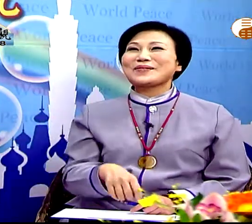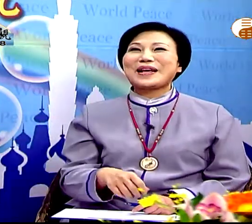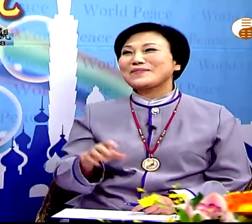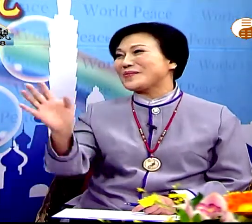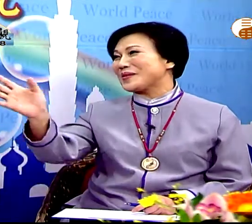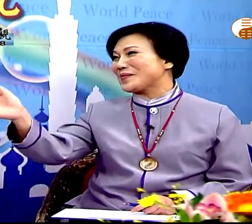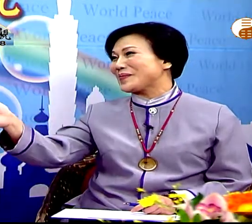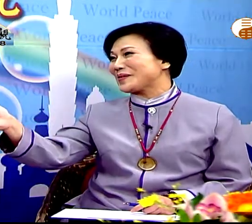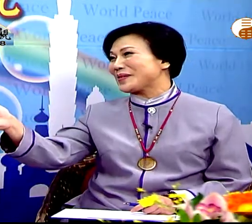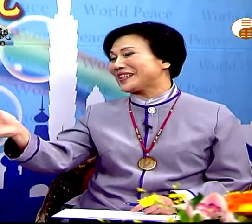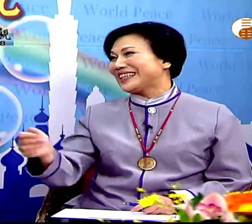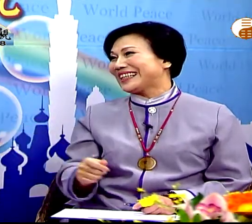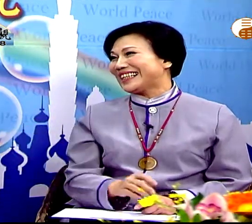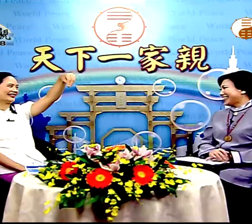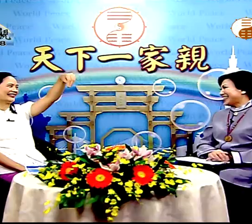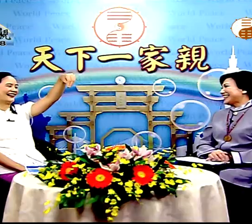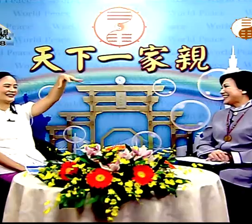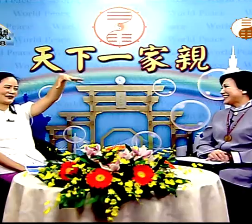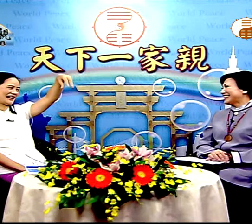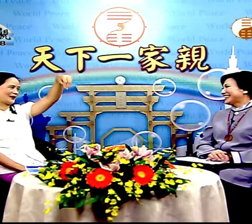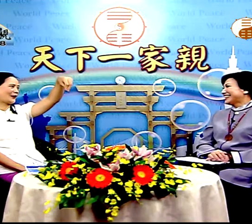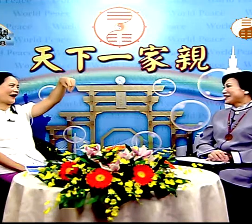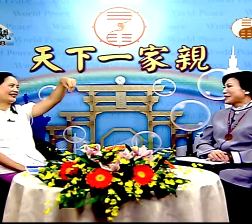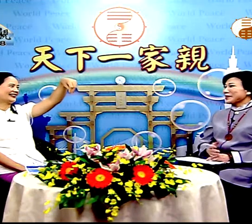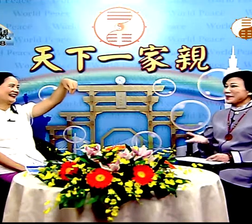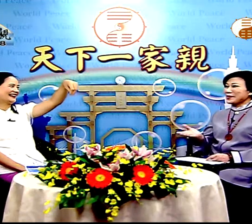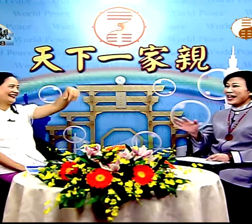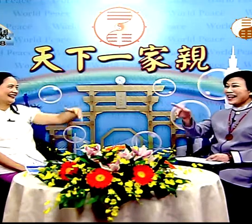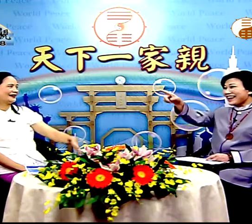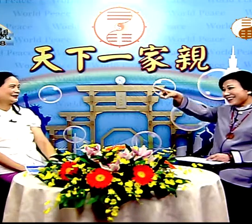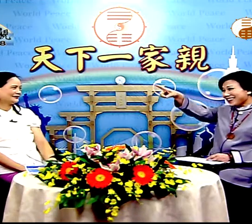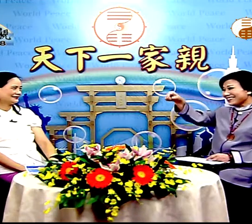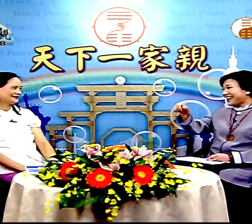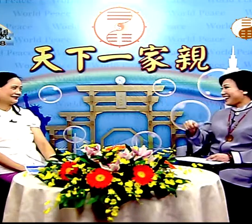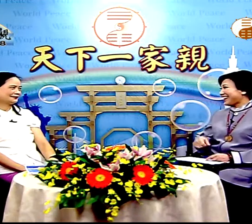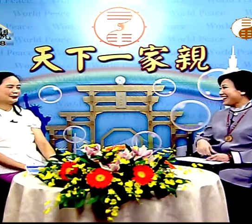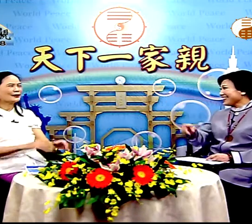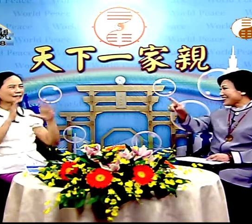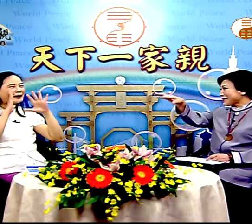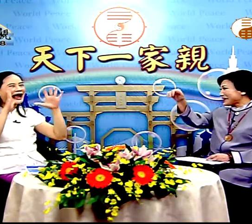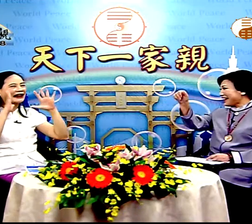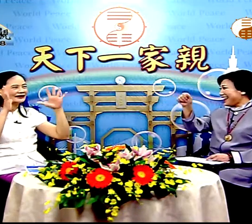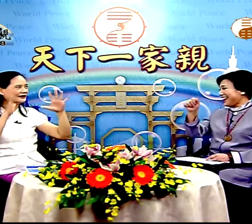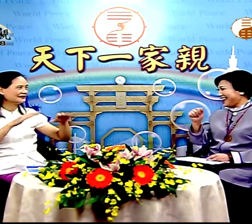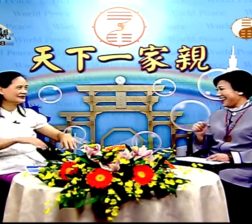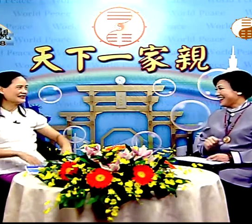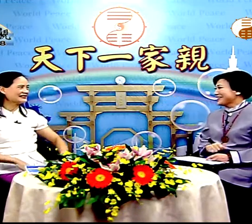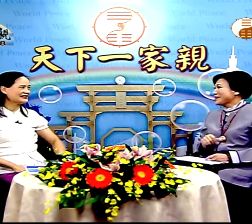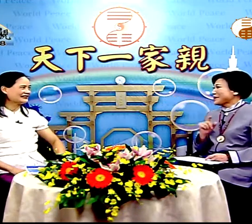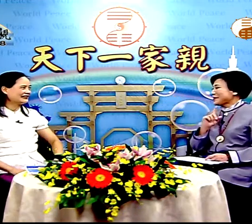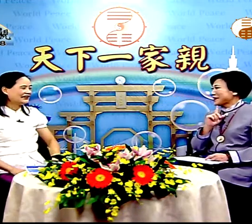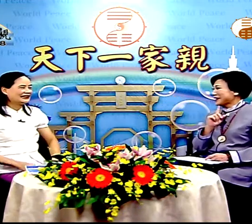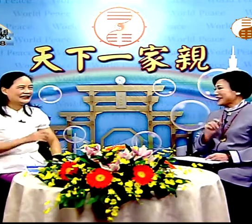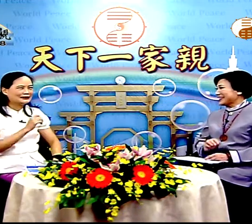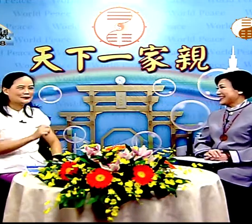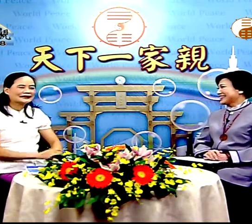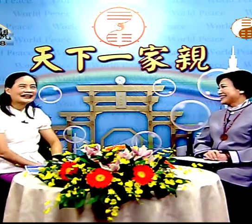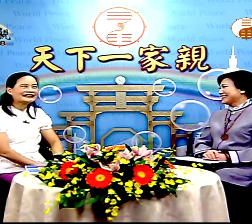哦， 然后帮我关，就这样关， 就不用说哎那个灯打开， 不用这么喊的。甚至我们看那